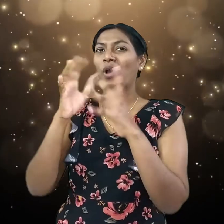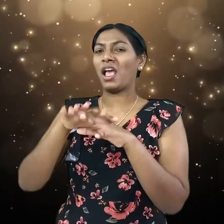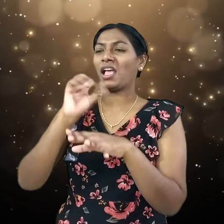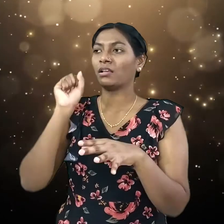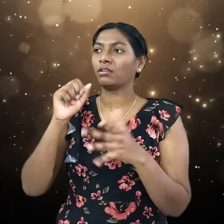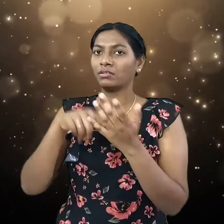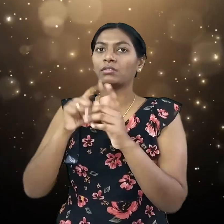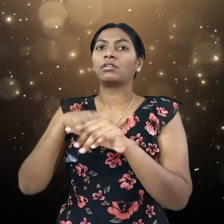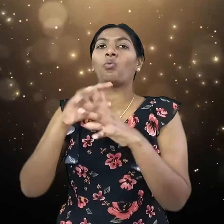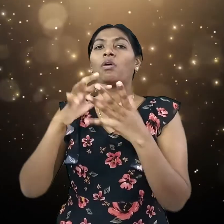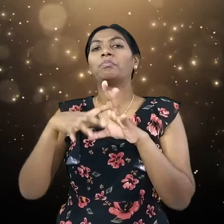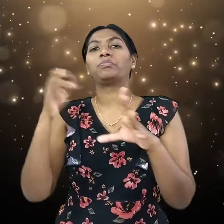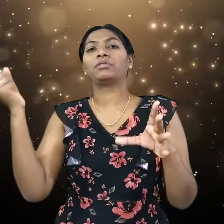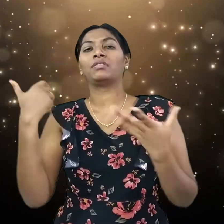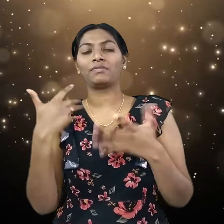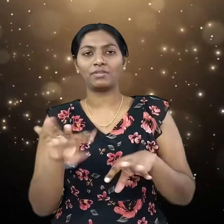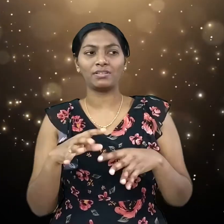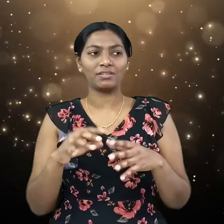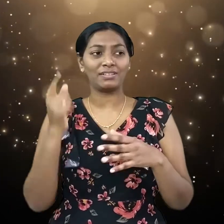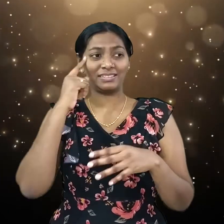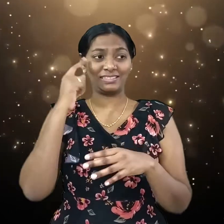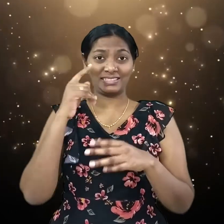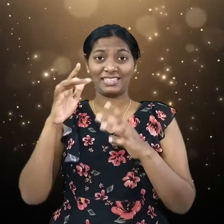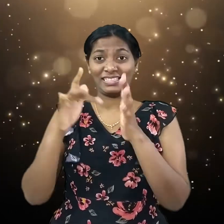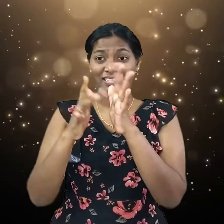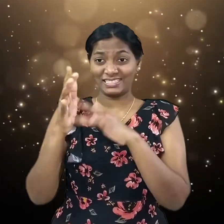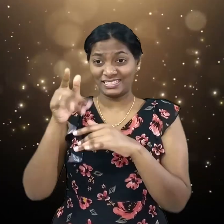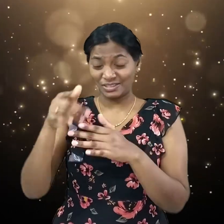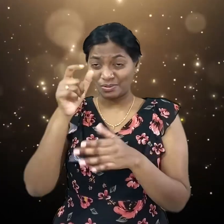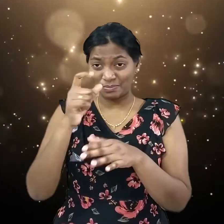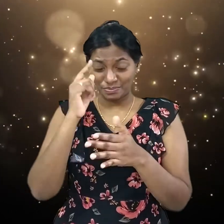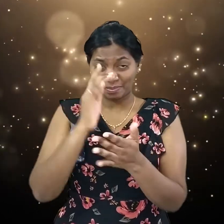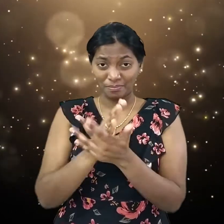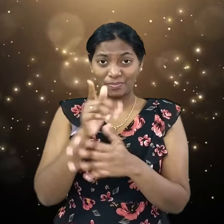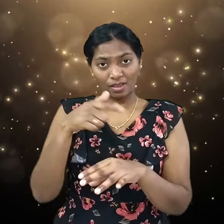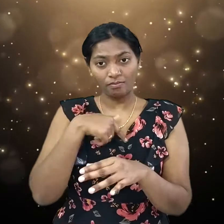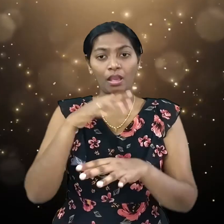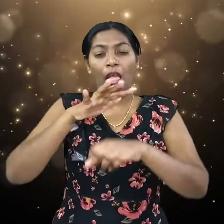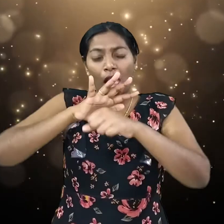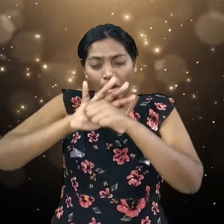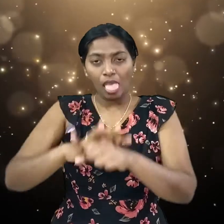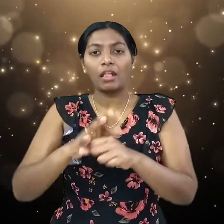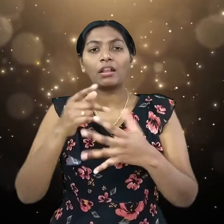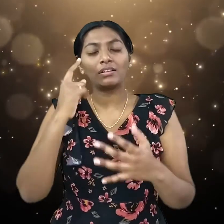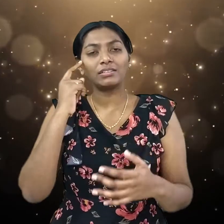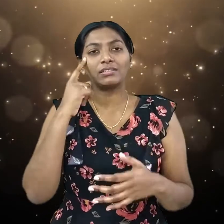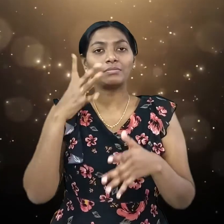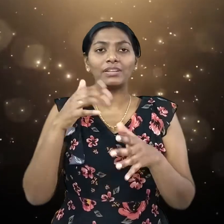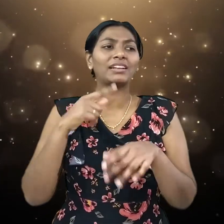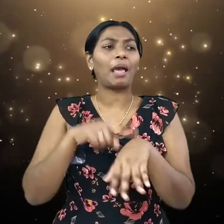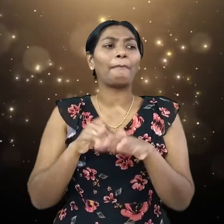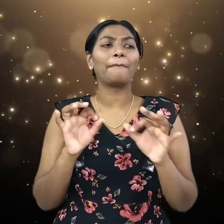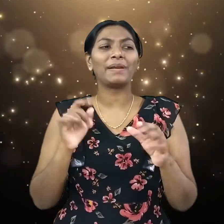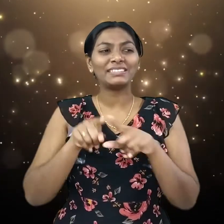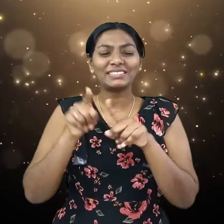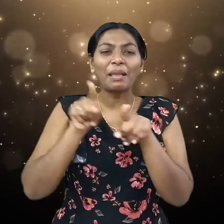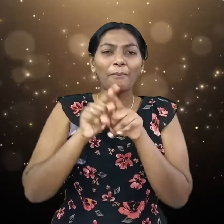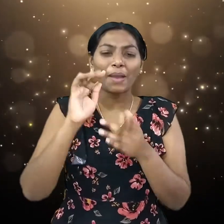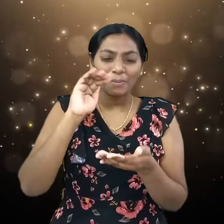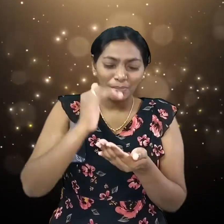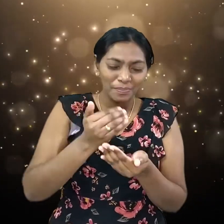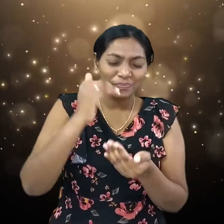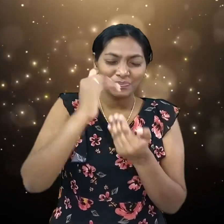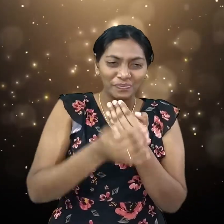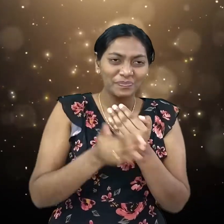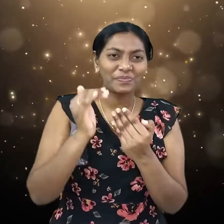हाथ से निकला। तो उसे लगा कि हमको दबा लेगा, उसे नहीं पता था अब यही तो हमारा टाइम था, इसी समय तो हाथ नहीं लगाने का था। बोला ना